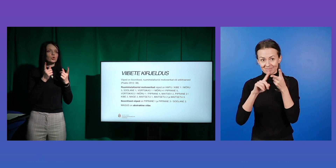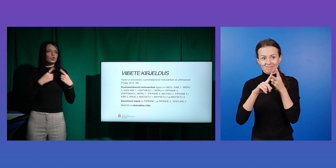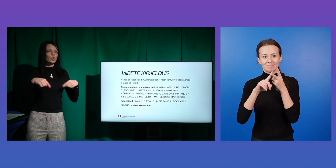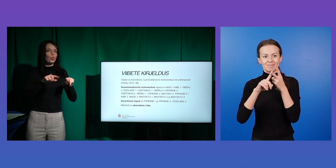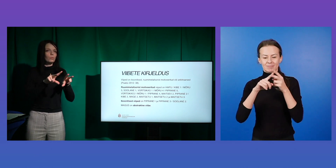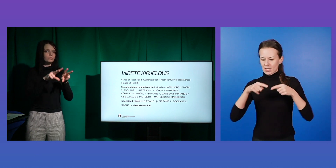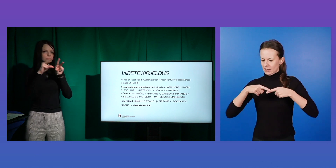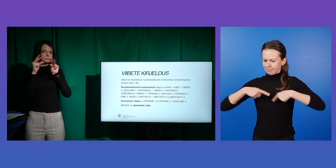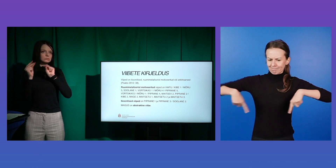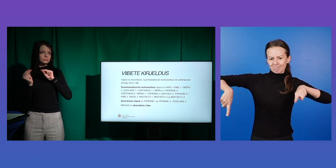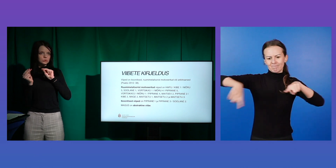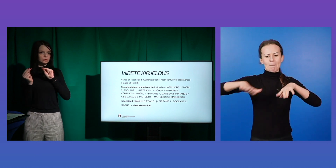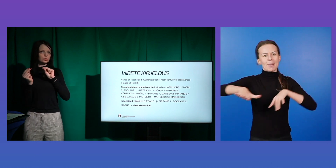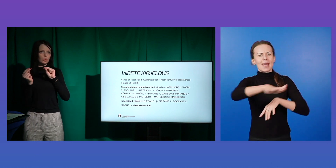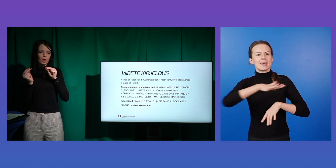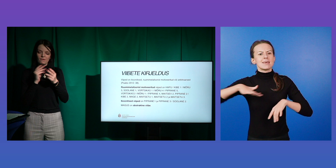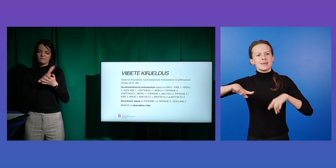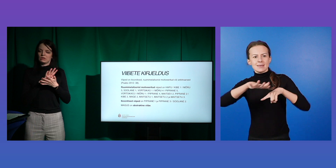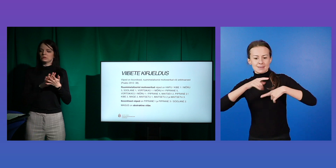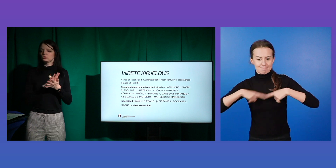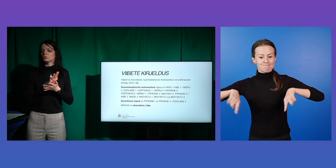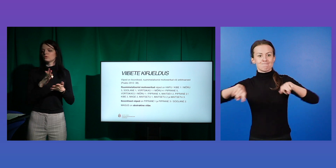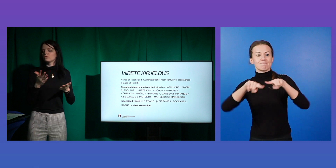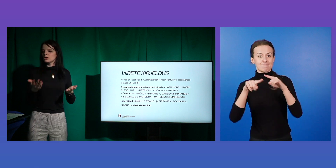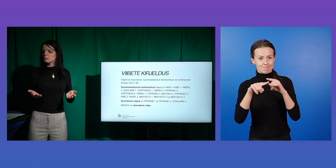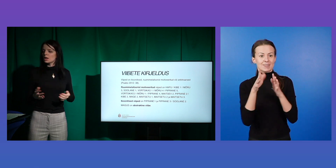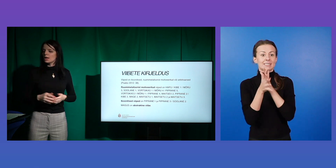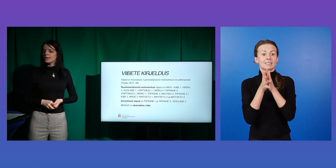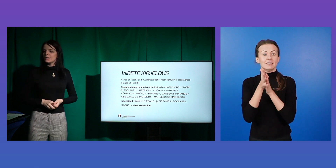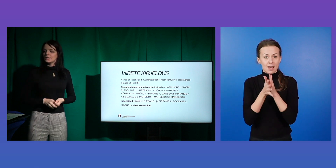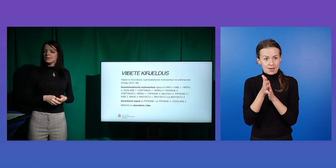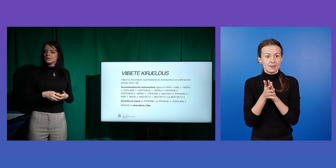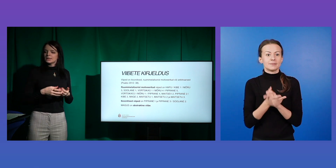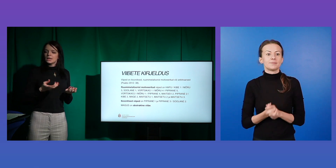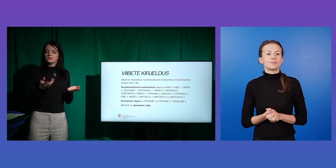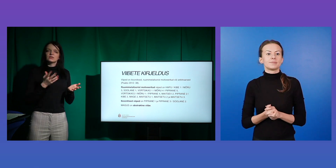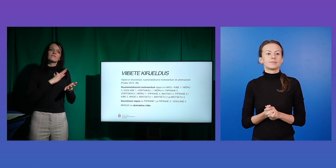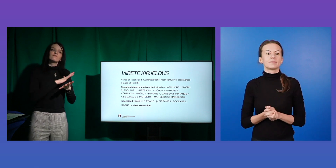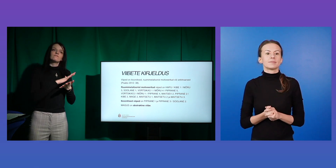teine võimalus, et ruumist motiveeritud on siis see, et